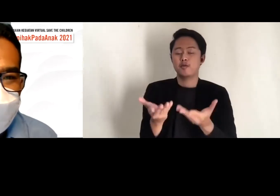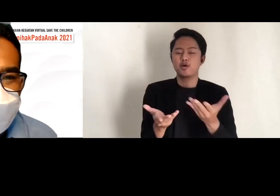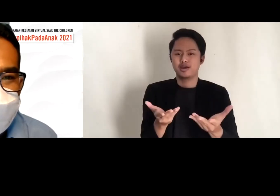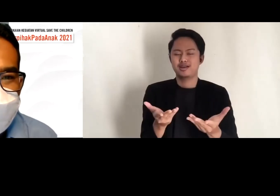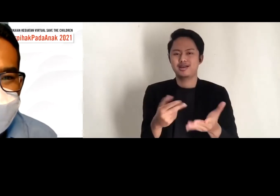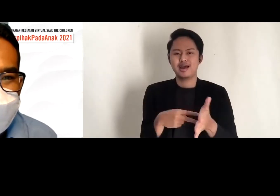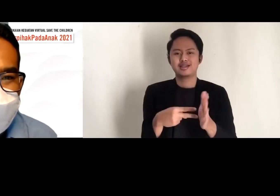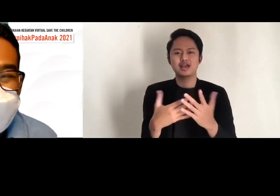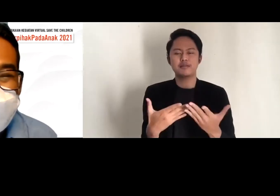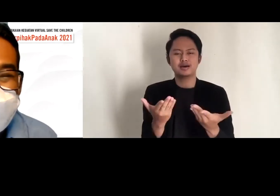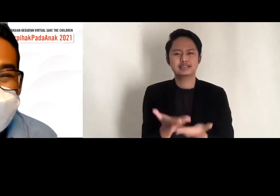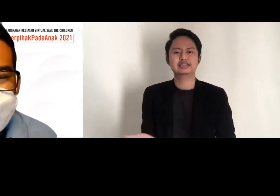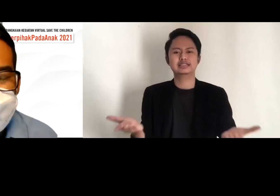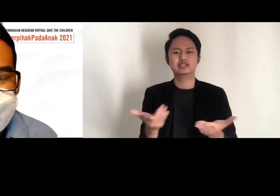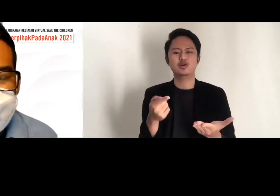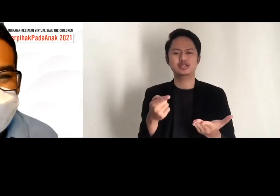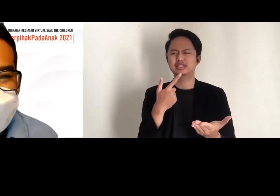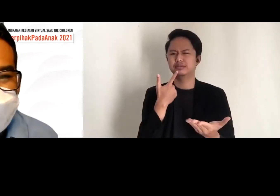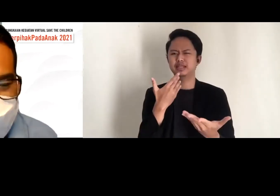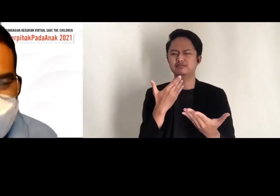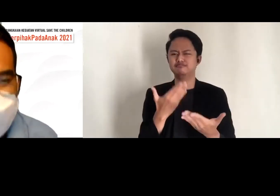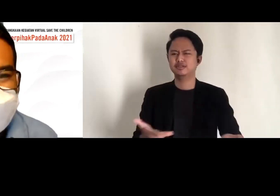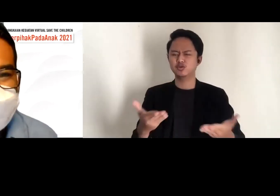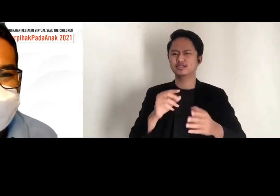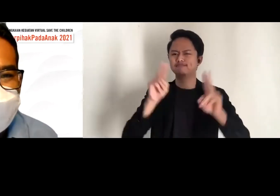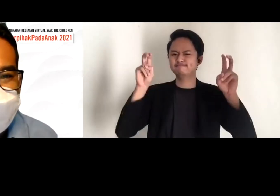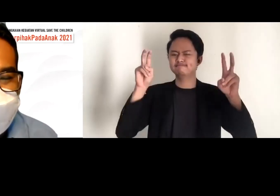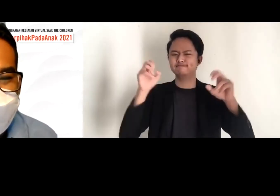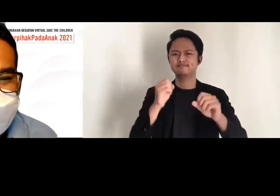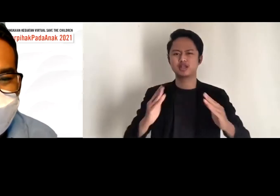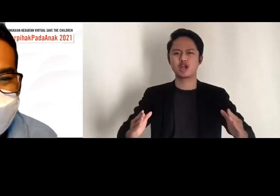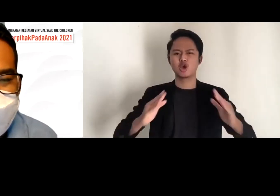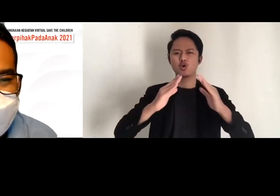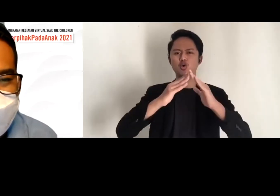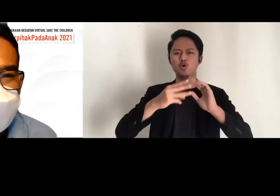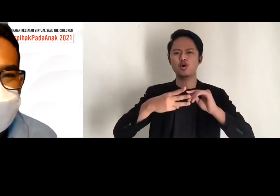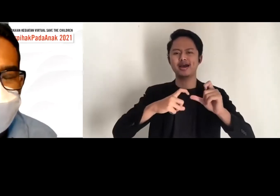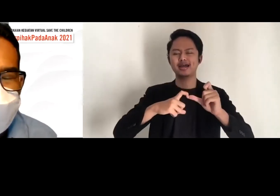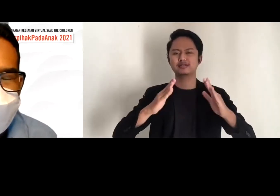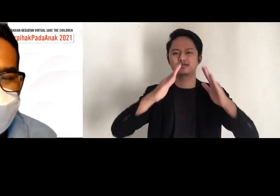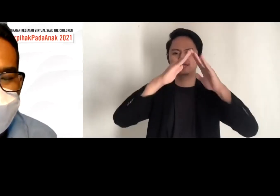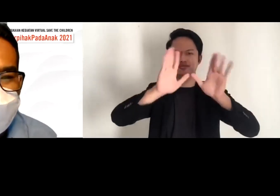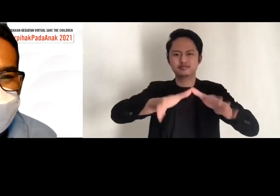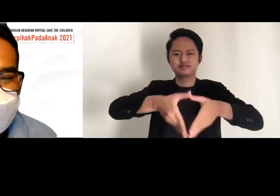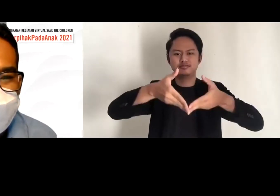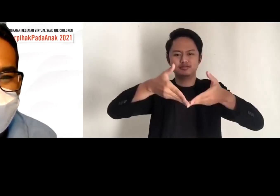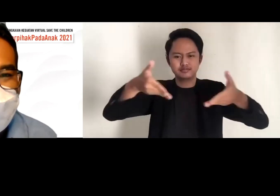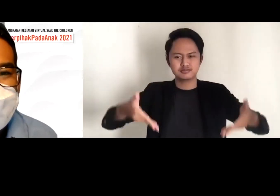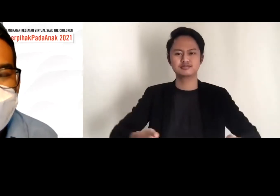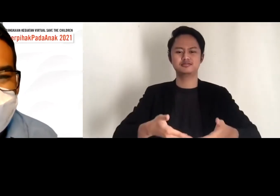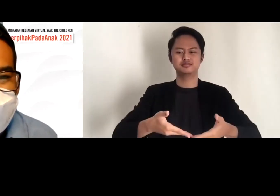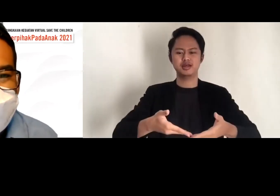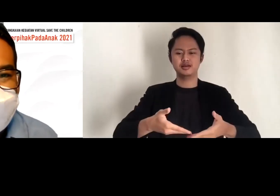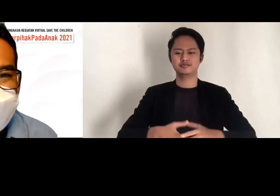menjadi fenomena gunung es yang tidak hanya terjadi di wilayah NTT, tapi juga di wilayah-wilayah lain di